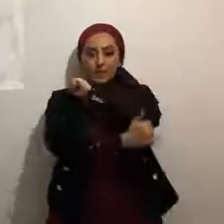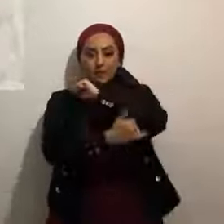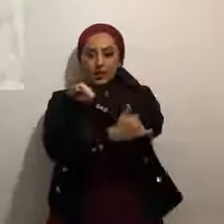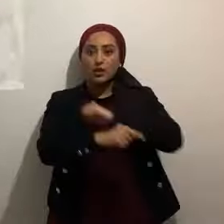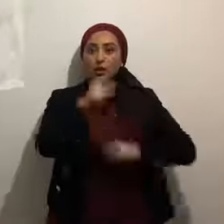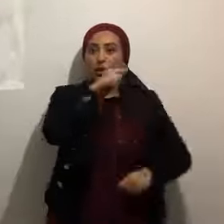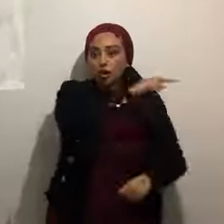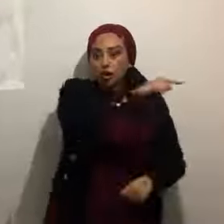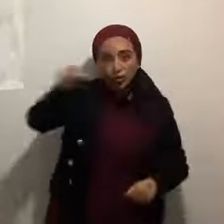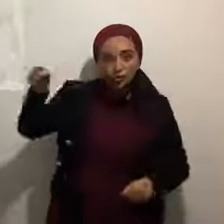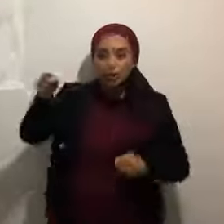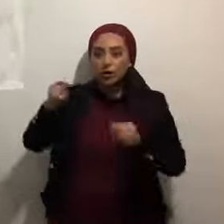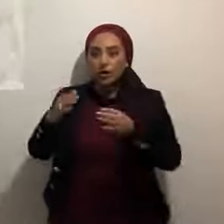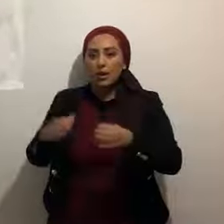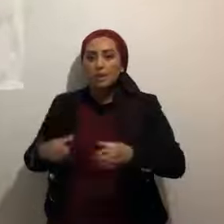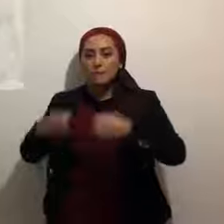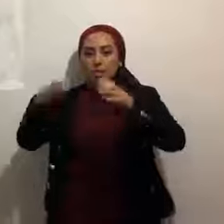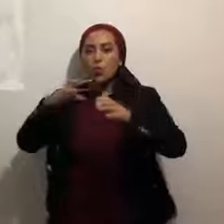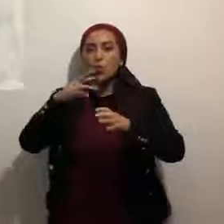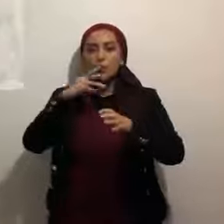un pozo también, si quieres.